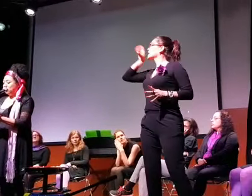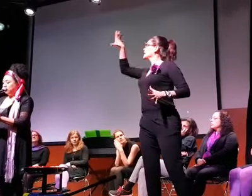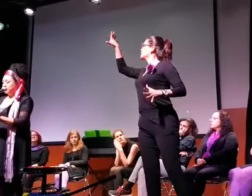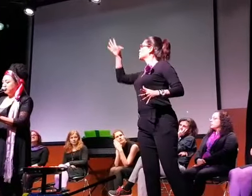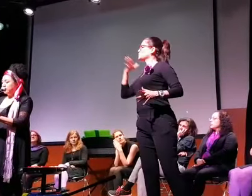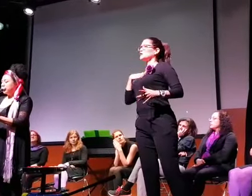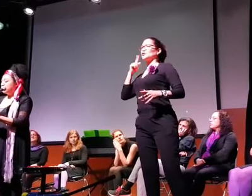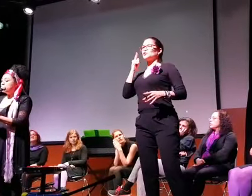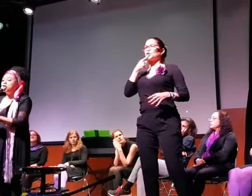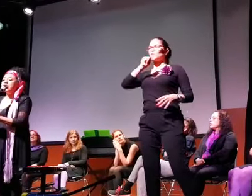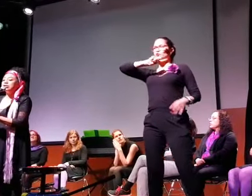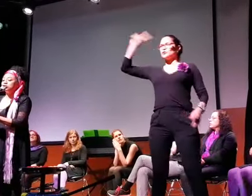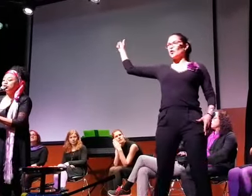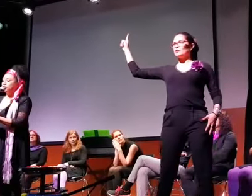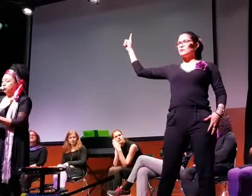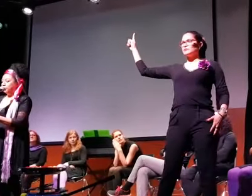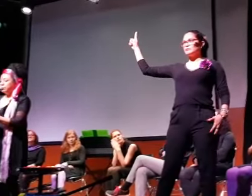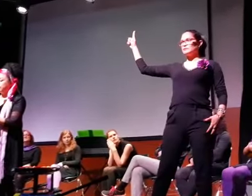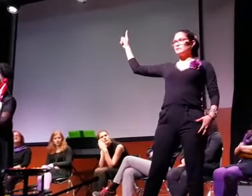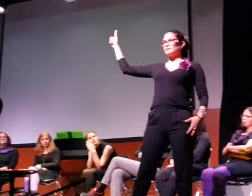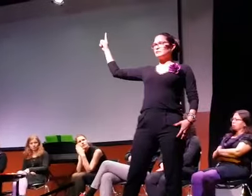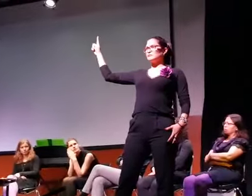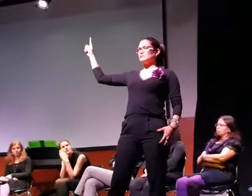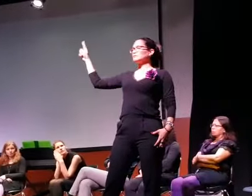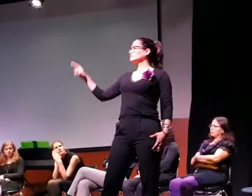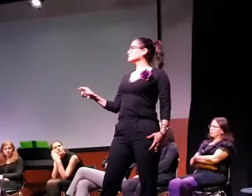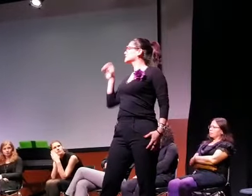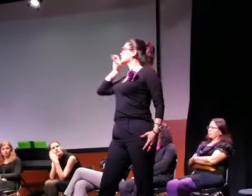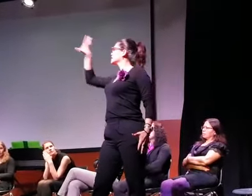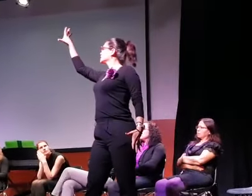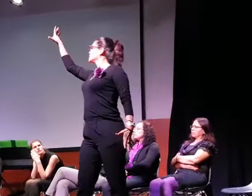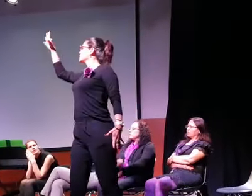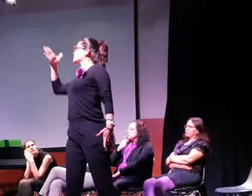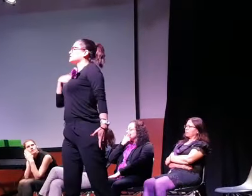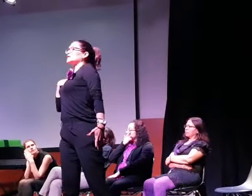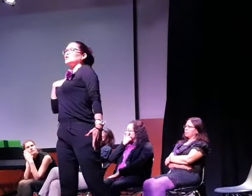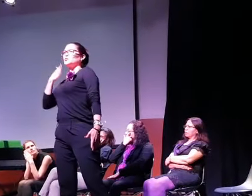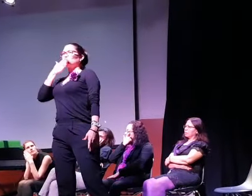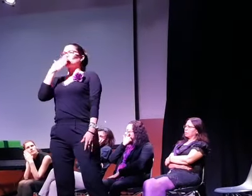Mi grito no es sordo. Mi grito